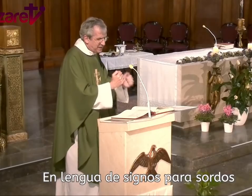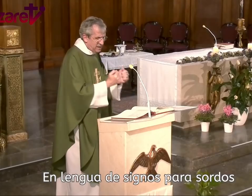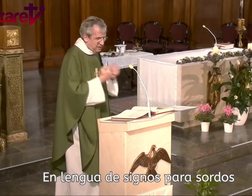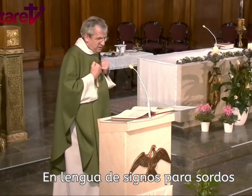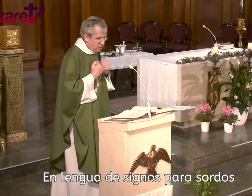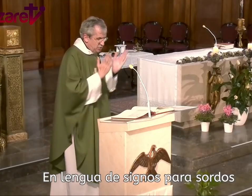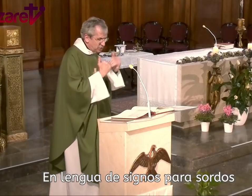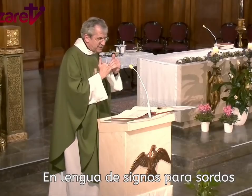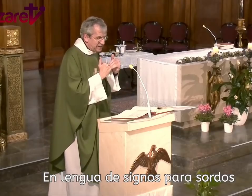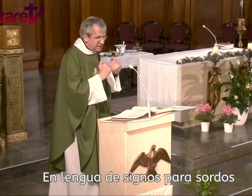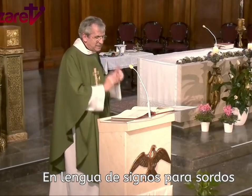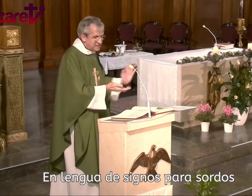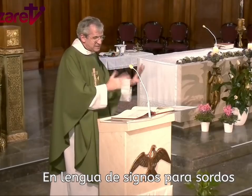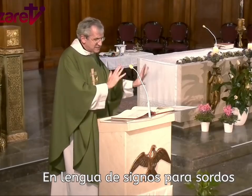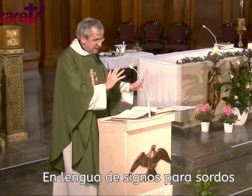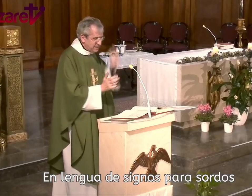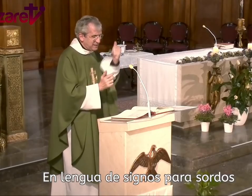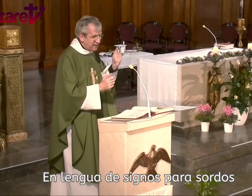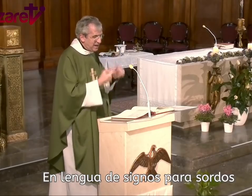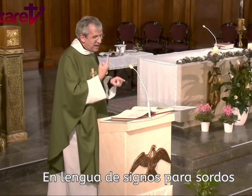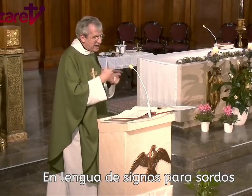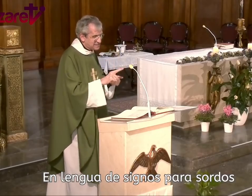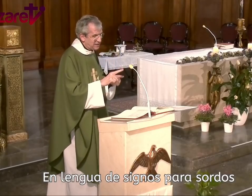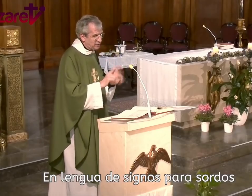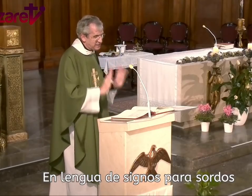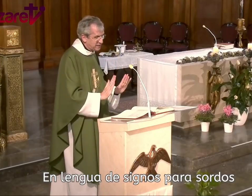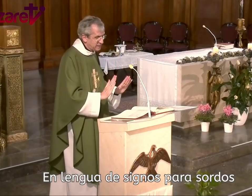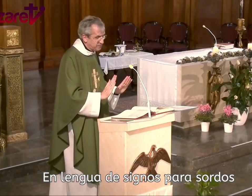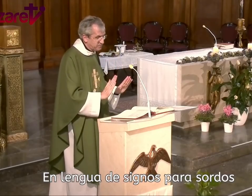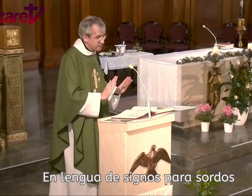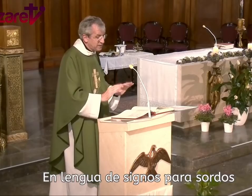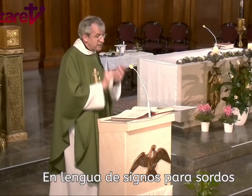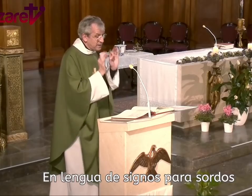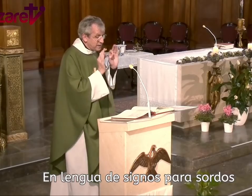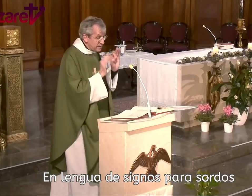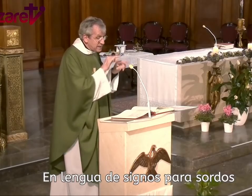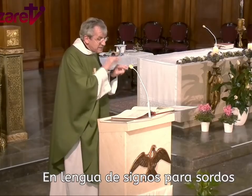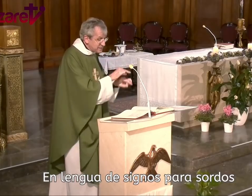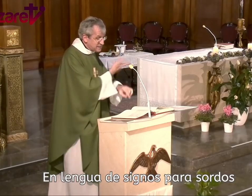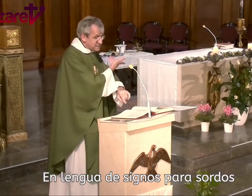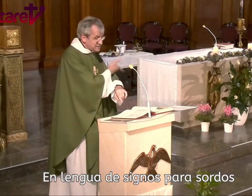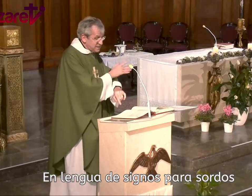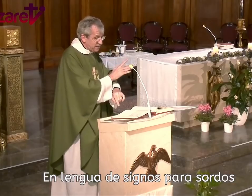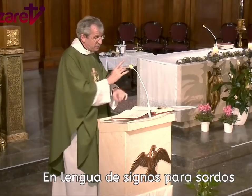no tiene Se le quitará hasta lo que tiene Y ese siervo